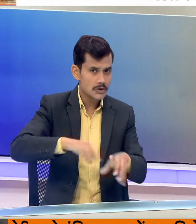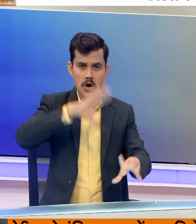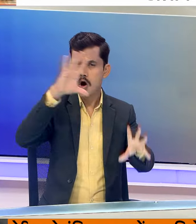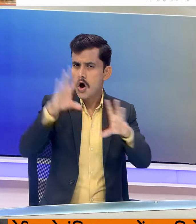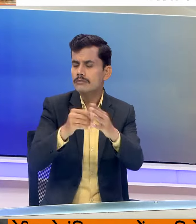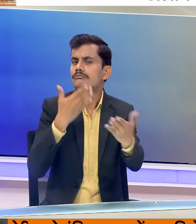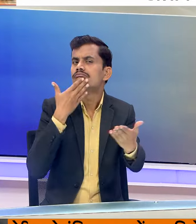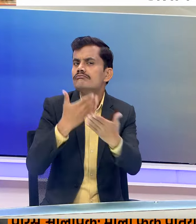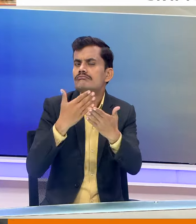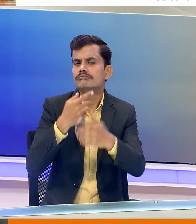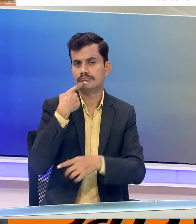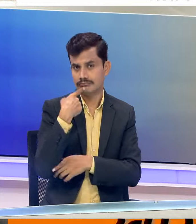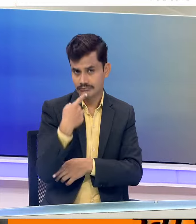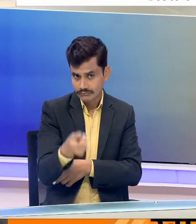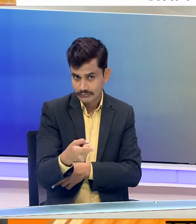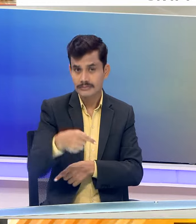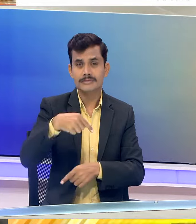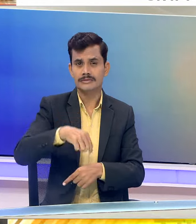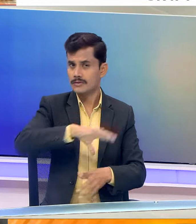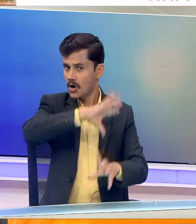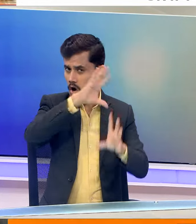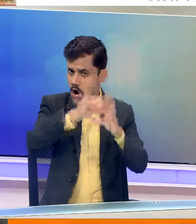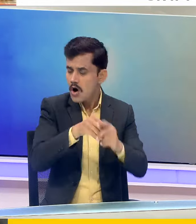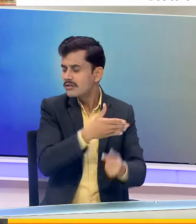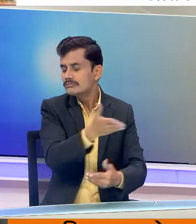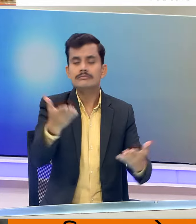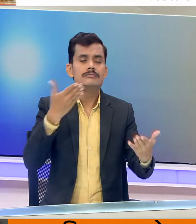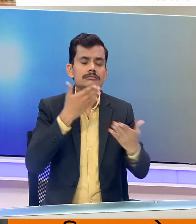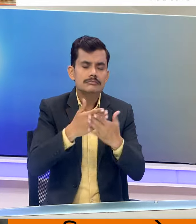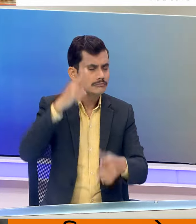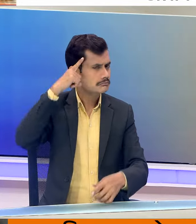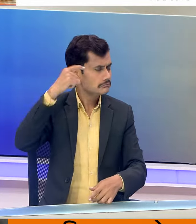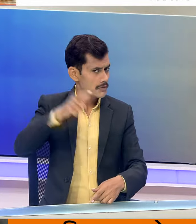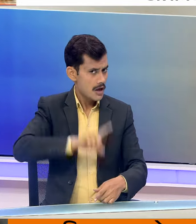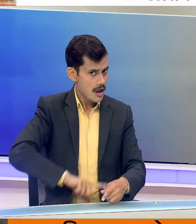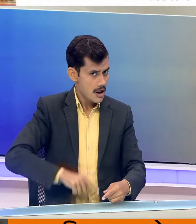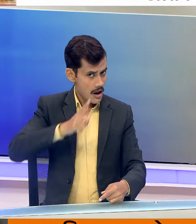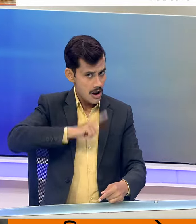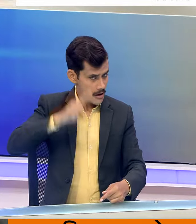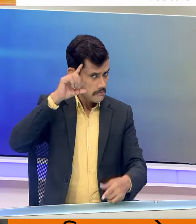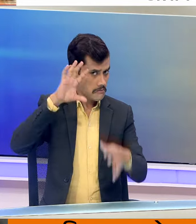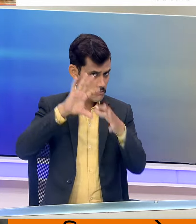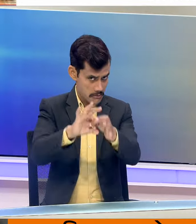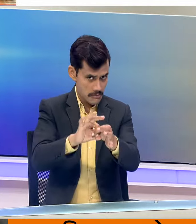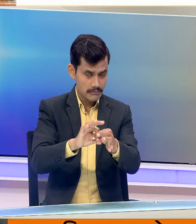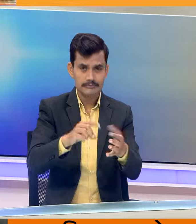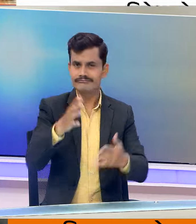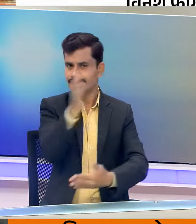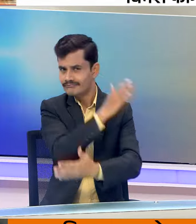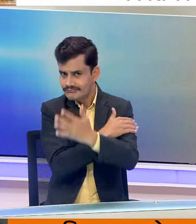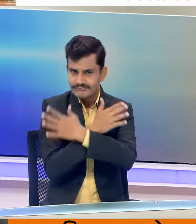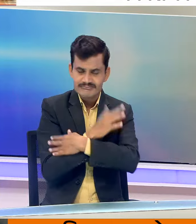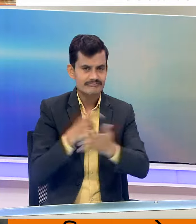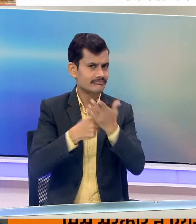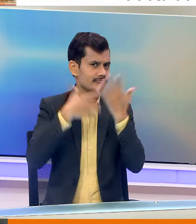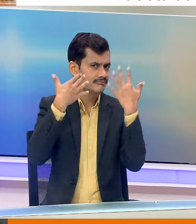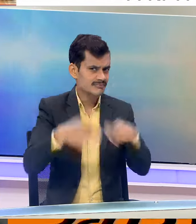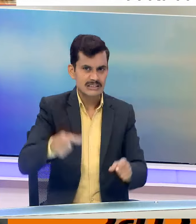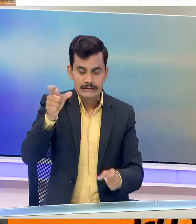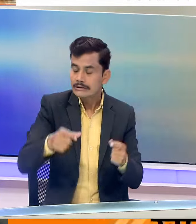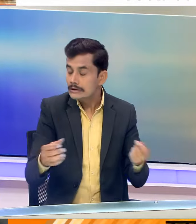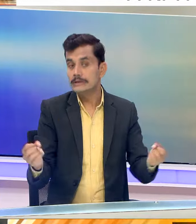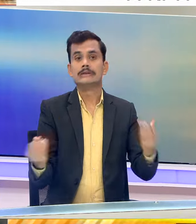सबका आभार भी जताया और कहा कि इसके लिए वो हमेशा ऋणी रहेंगी। विनेश का कुश्ती को अलविदा कह देना उनके फैंस को